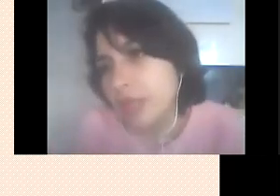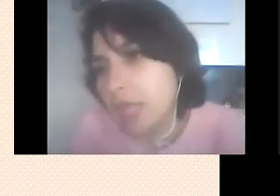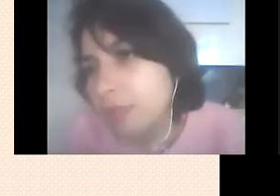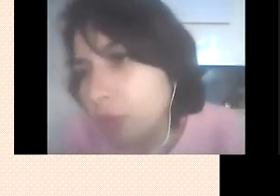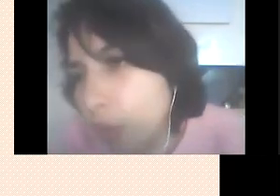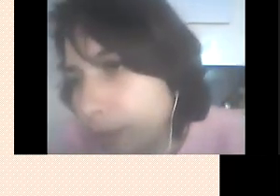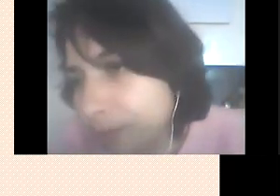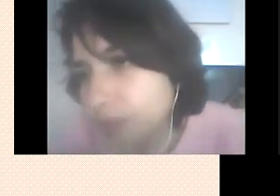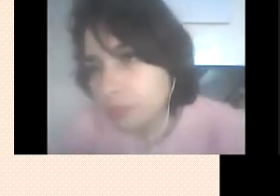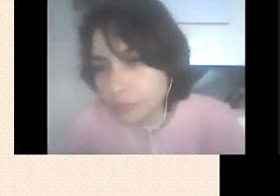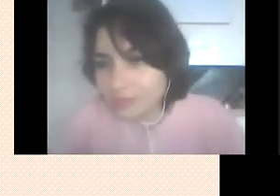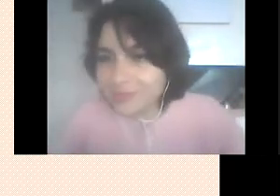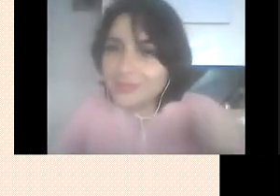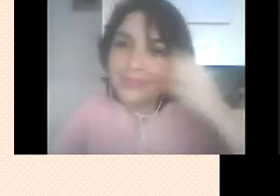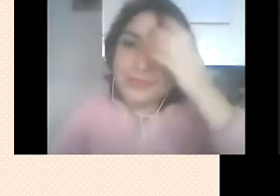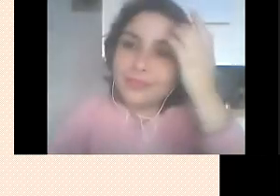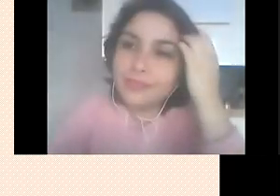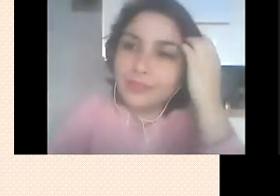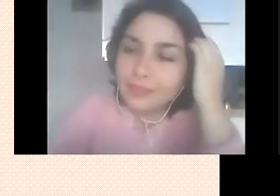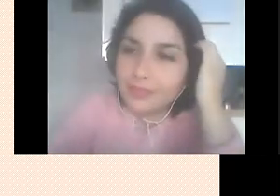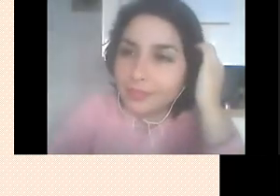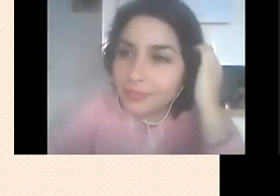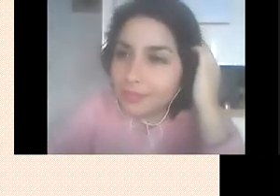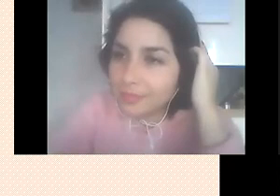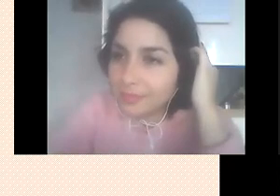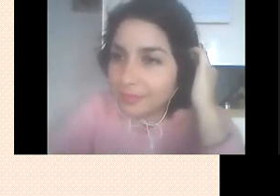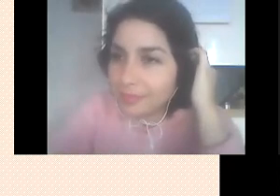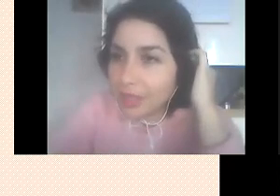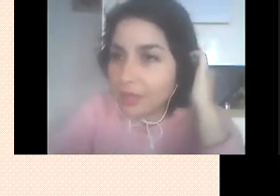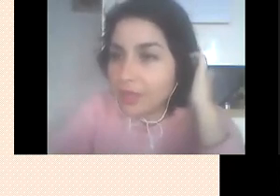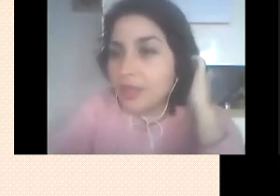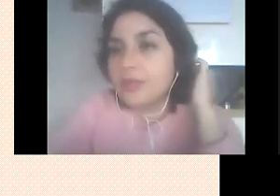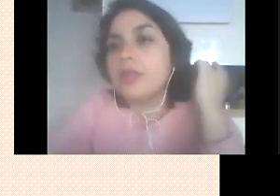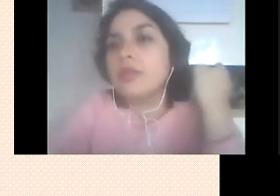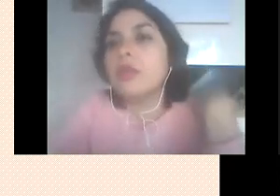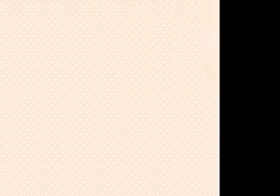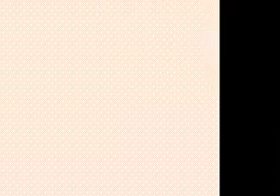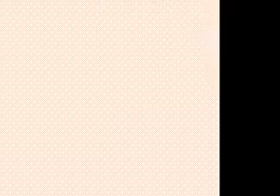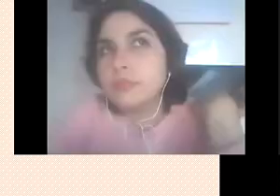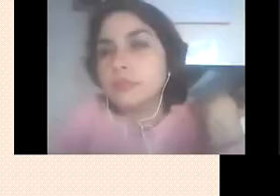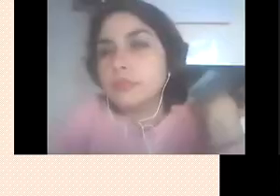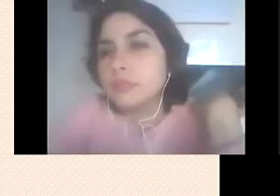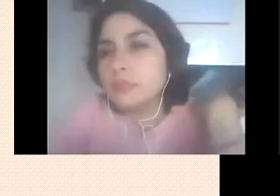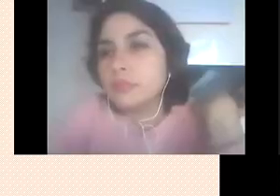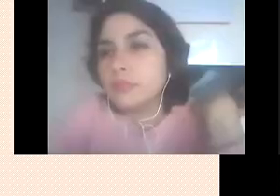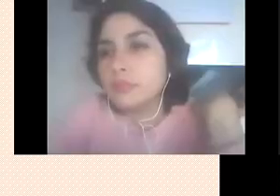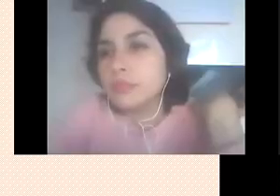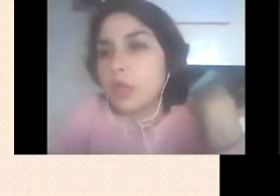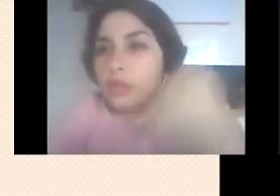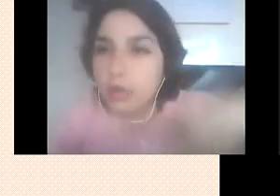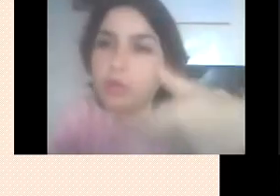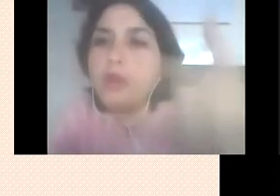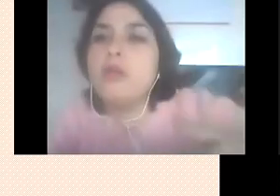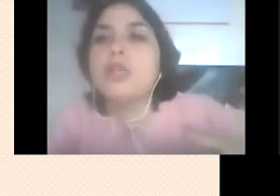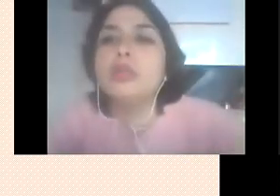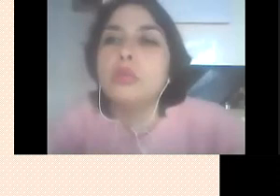Sofi, activa tu audio. Los aros son rígidos, no se pueden doblar. ¿Qué cosa?